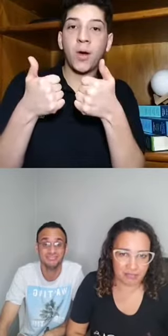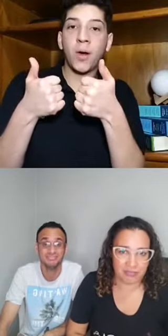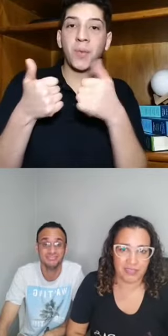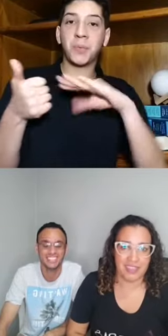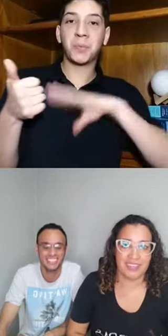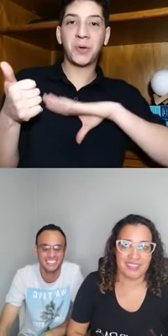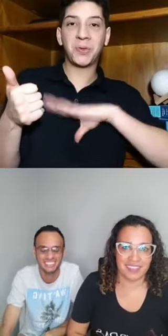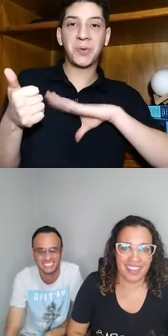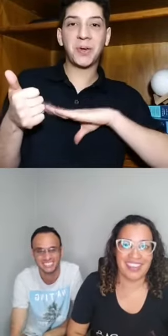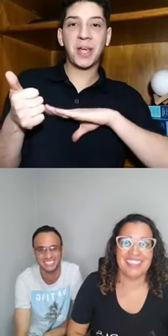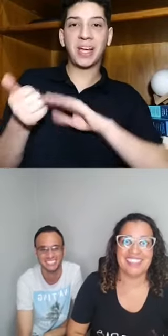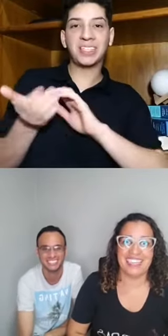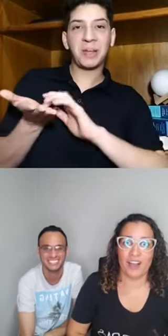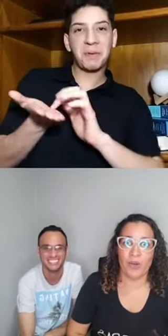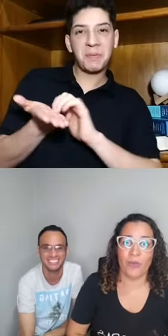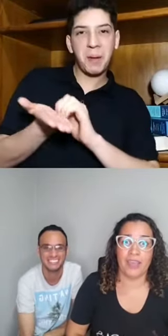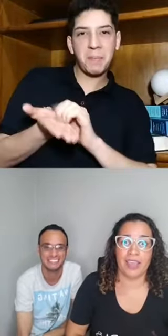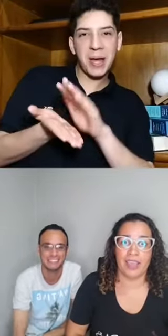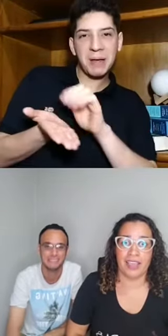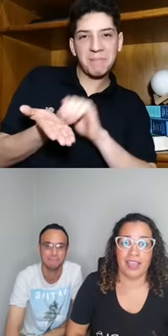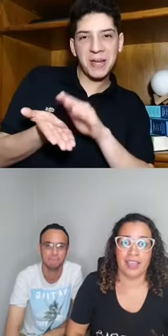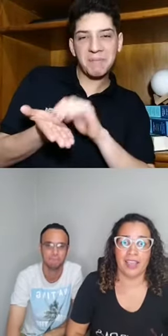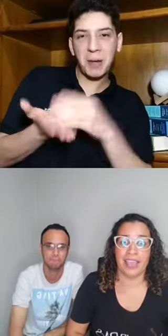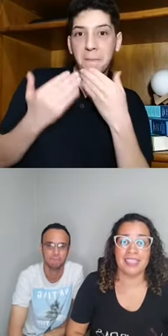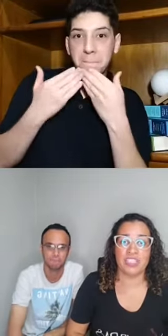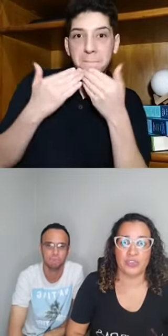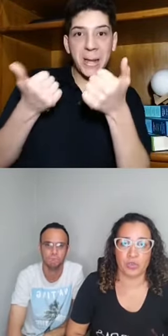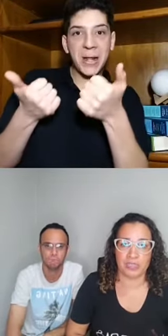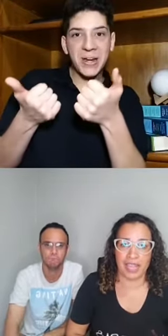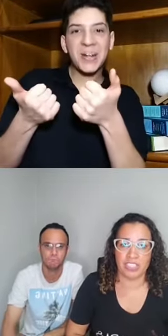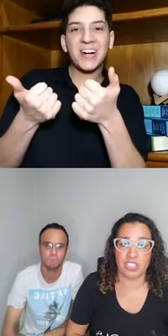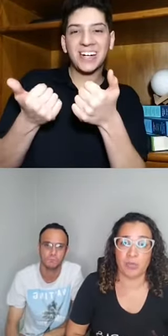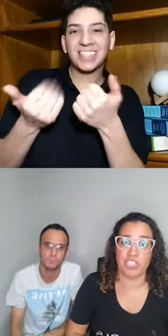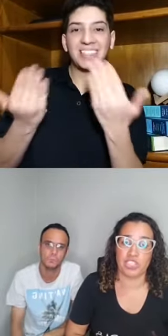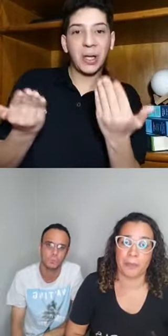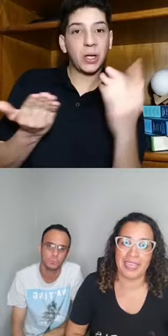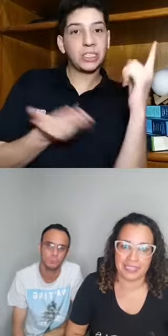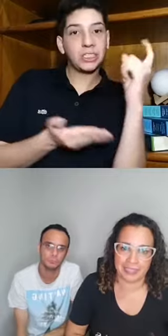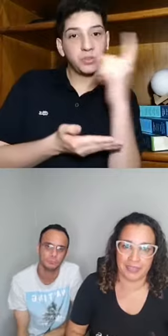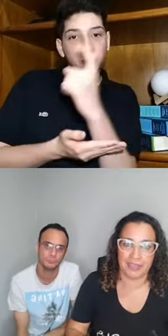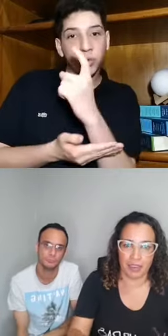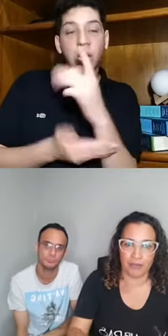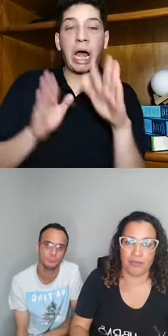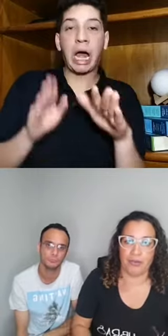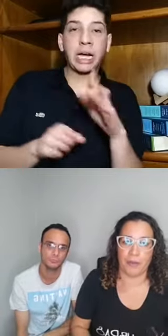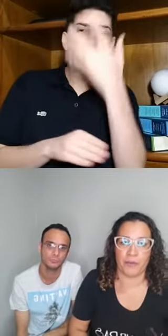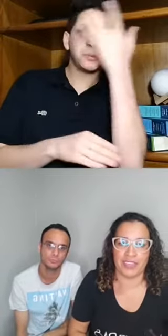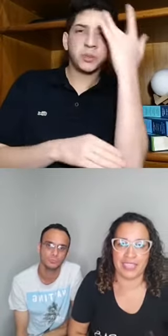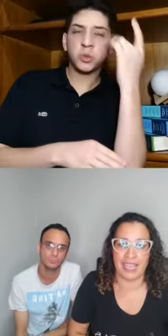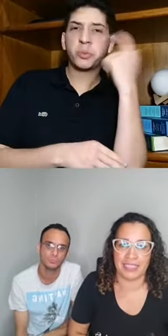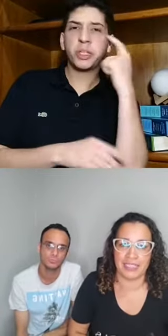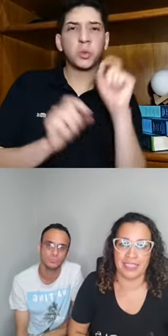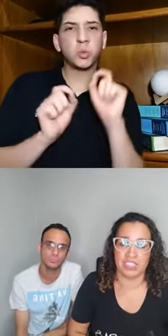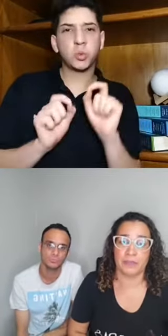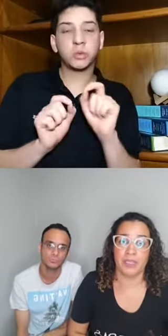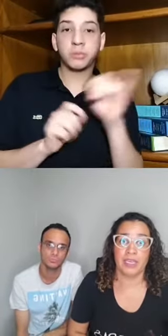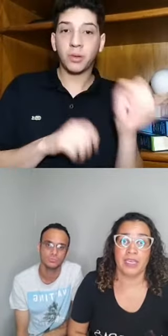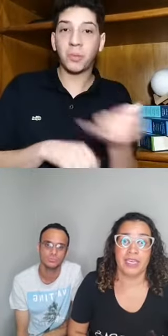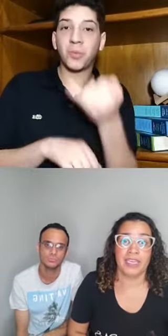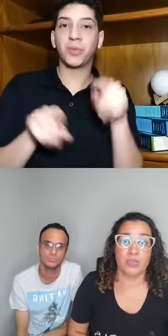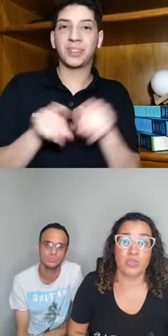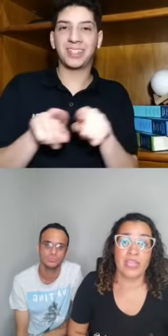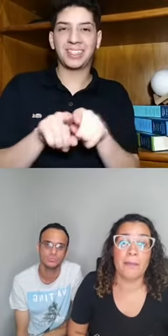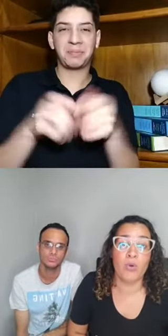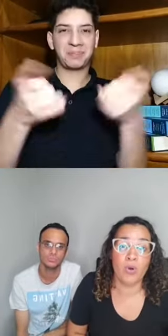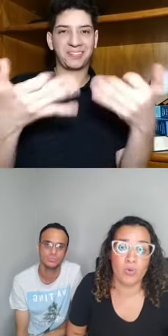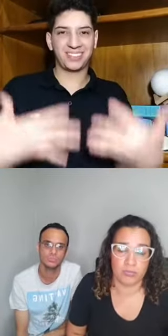português, né? Então, essa dificuldade que muita gente pensa, né? Aproveitar essa deixa,